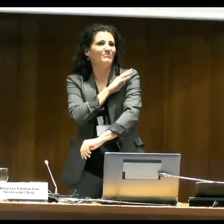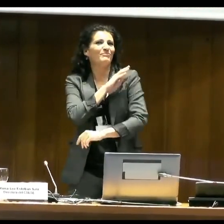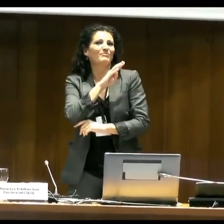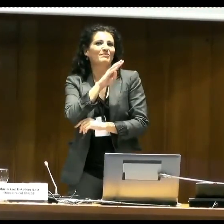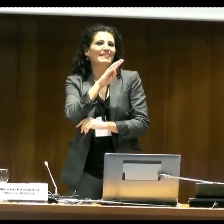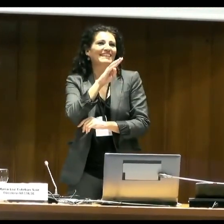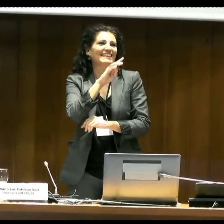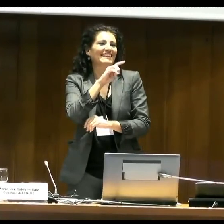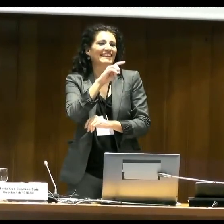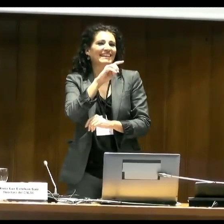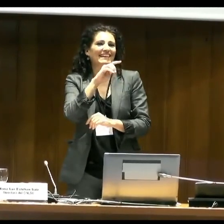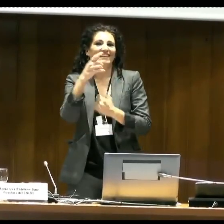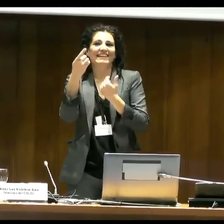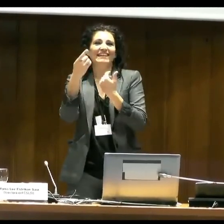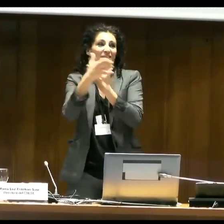Nos habéis emocionado.